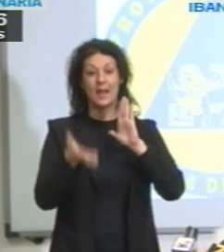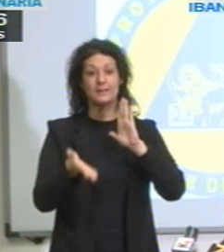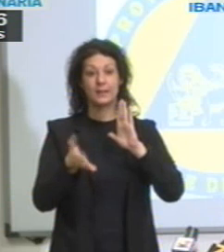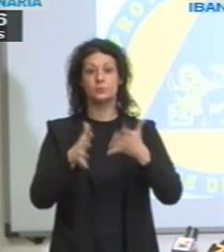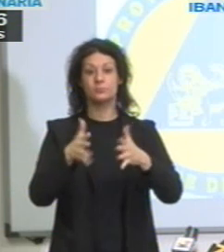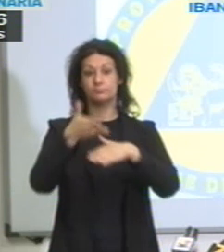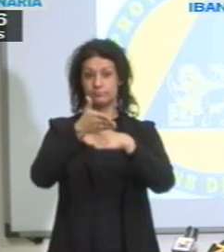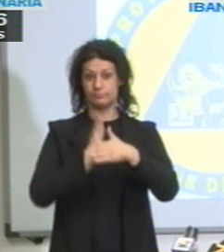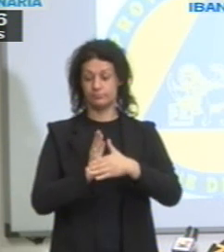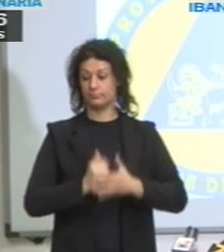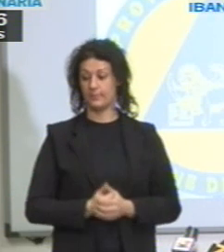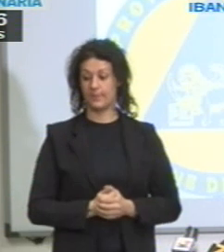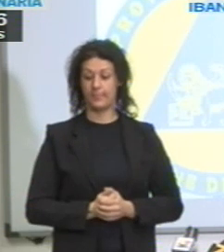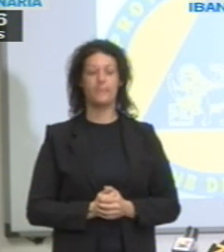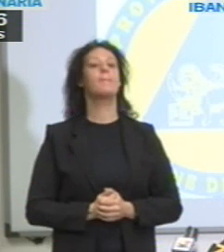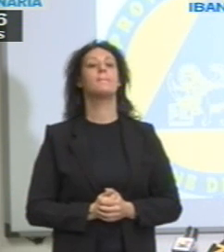in...